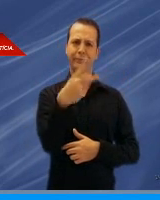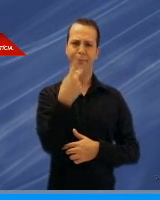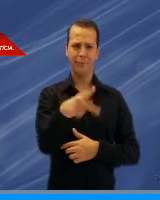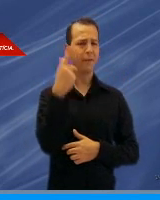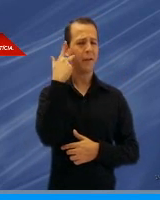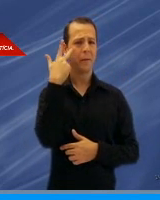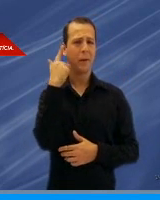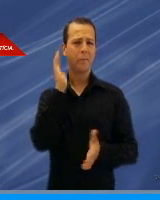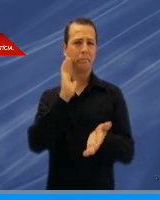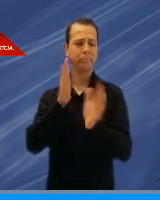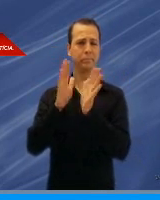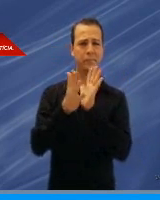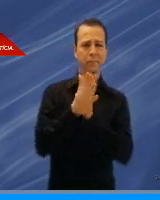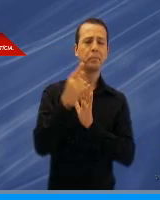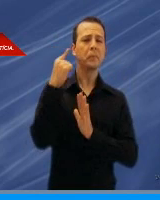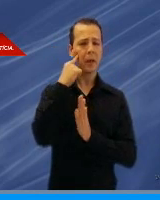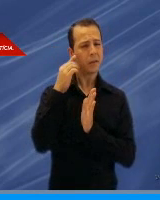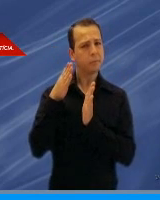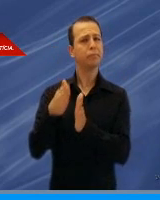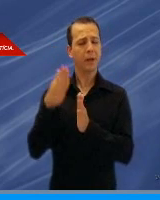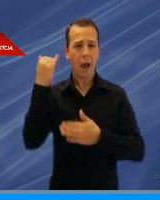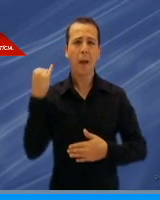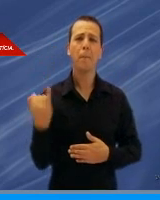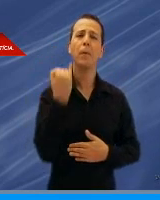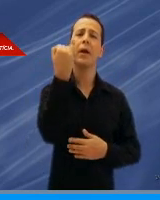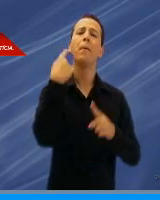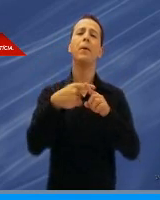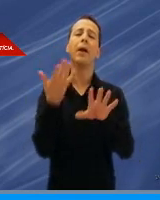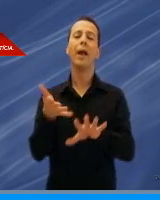um lado, é um passo importante, porque a gente está